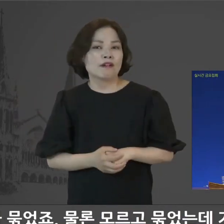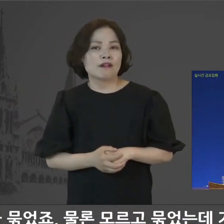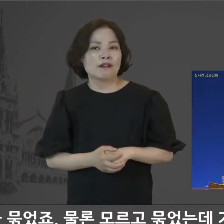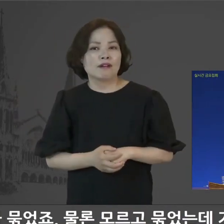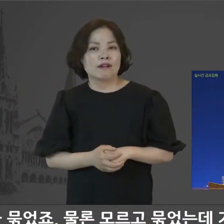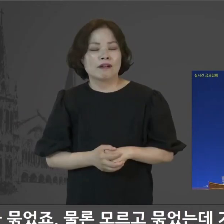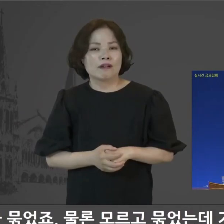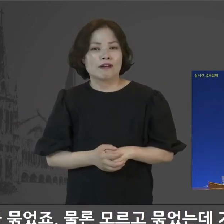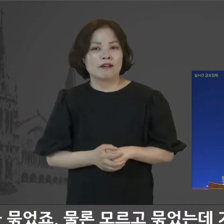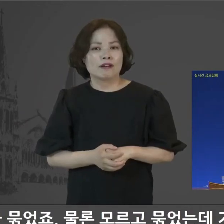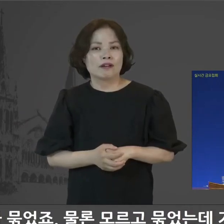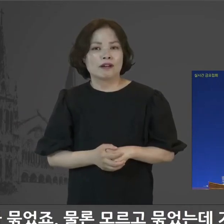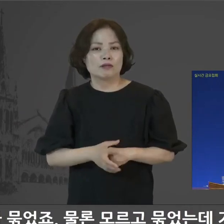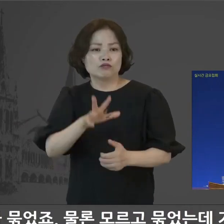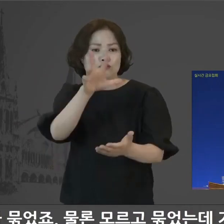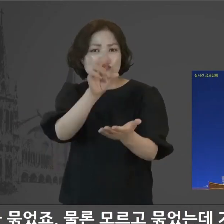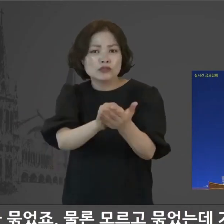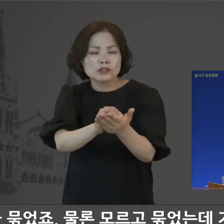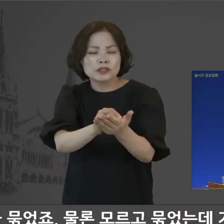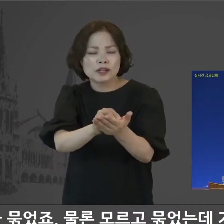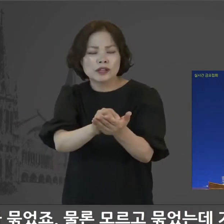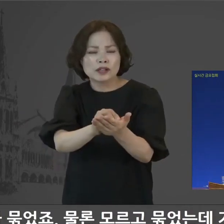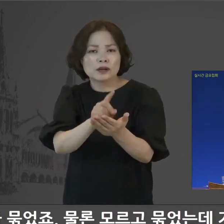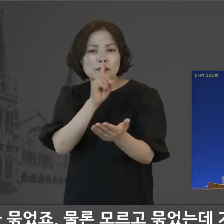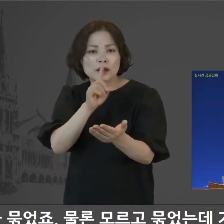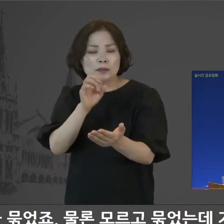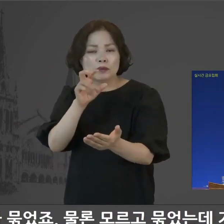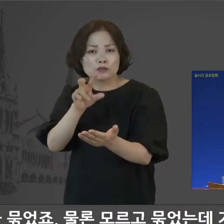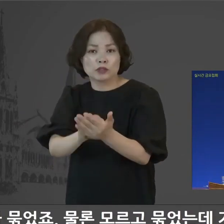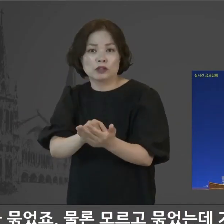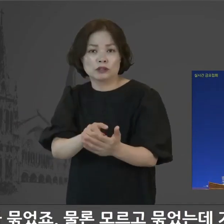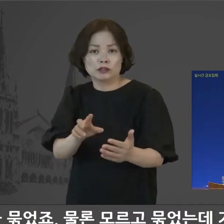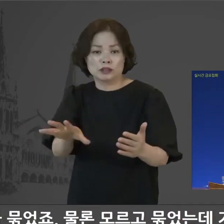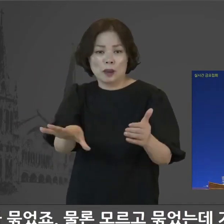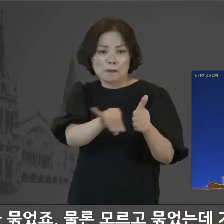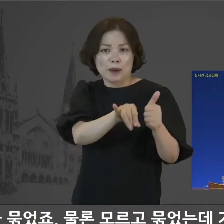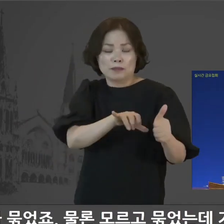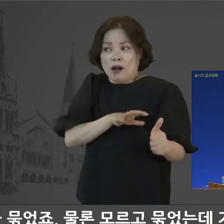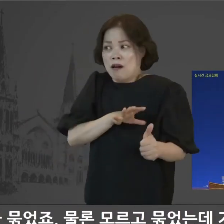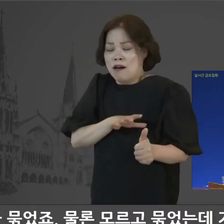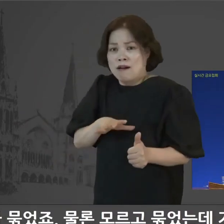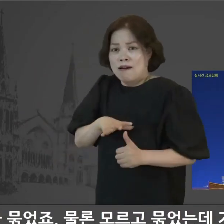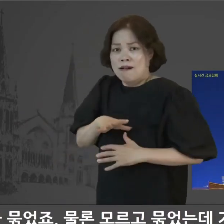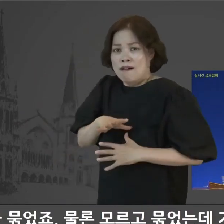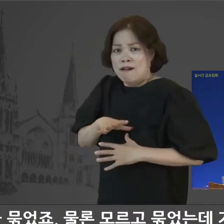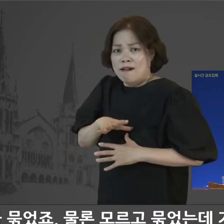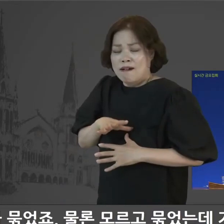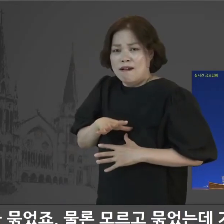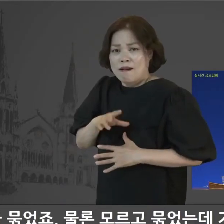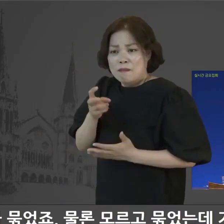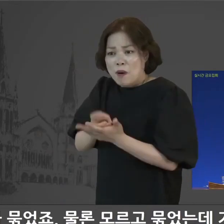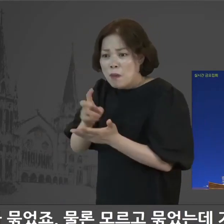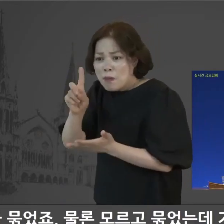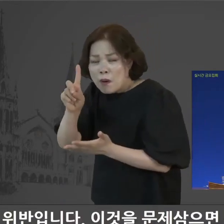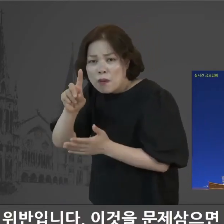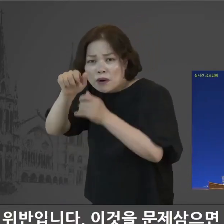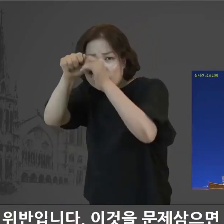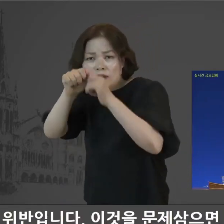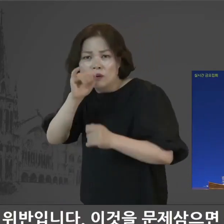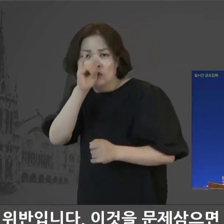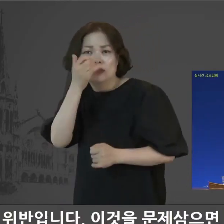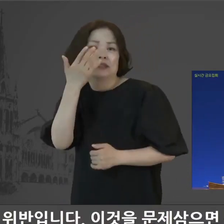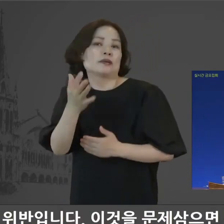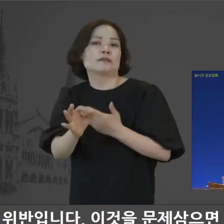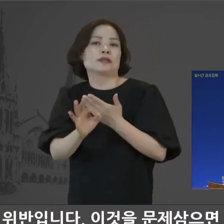이걸 이제 문제 삼으면 문제가 될 수 있는 거예요. 그래서 두려웠다 이렇게 얘기하는데 율리아법에 보면 어떤 명시 조항이